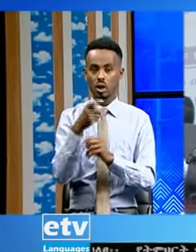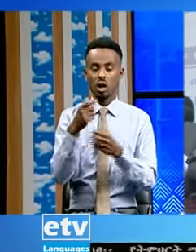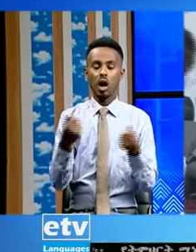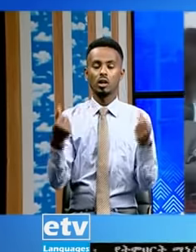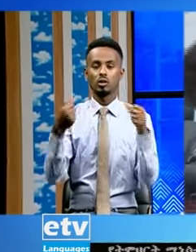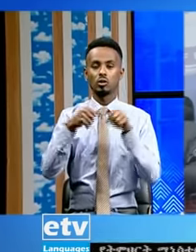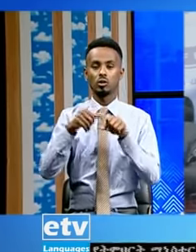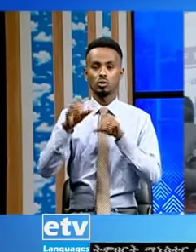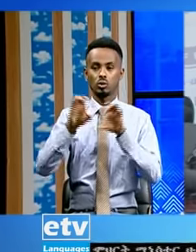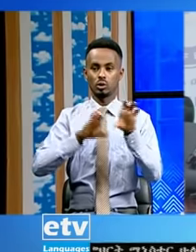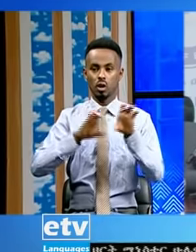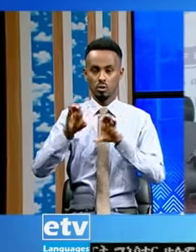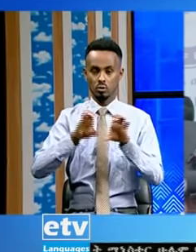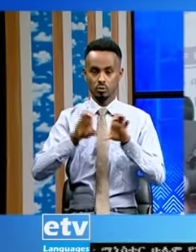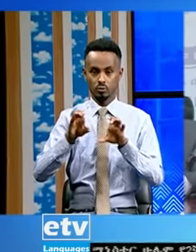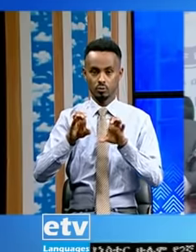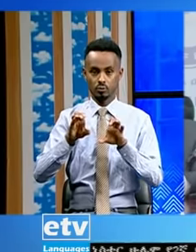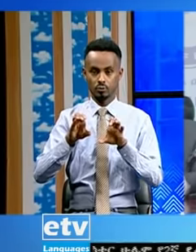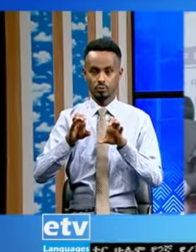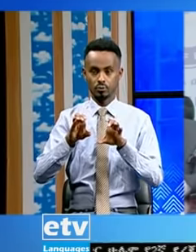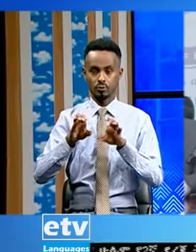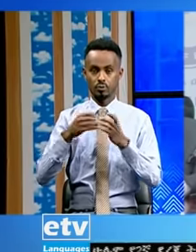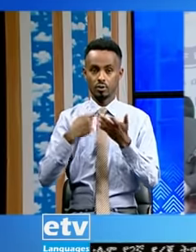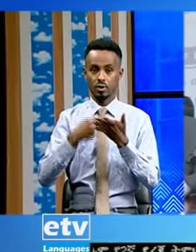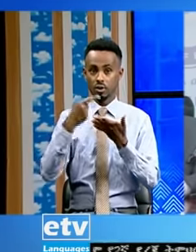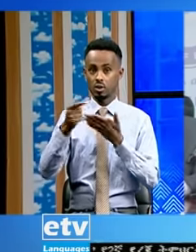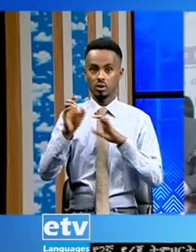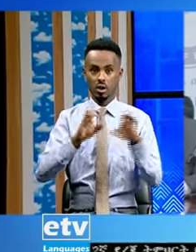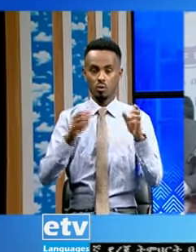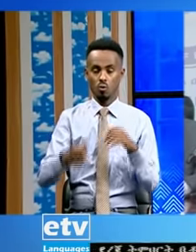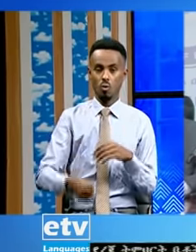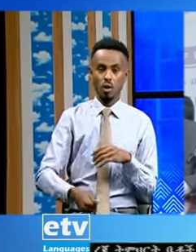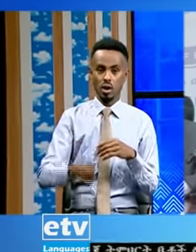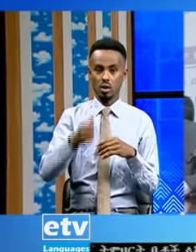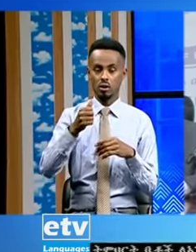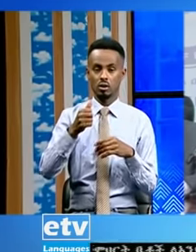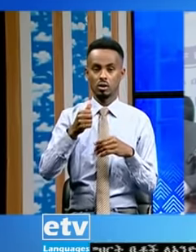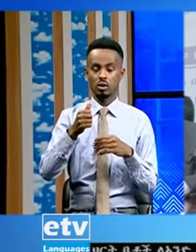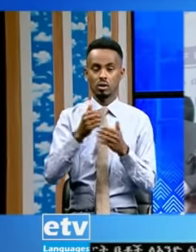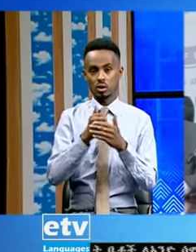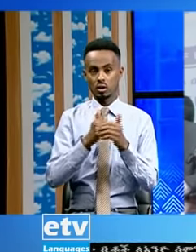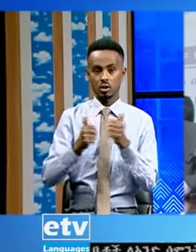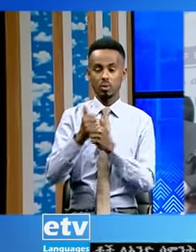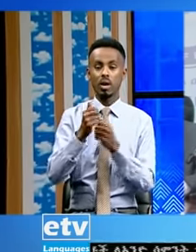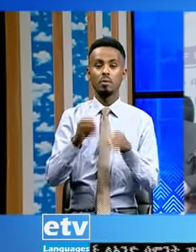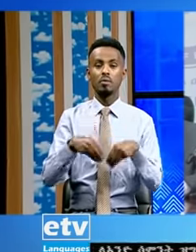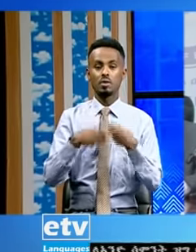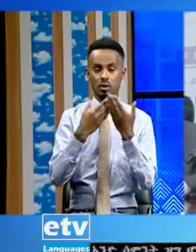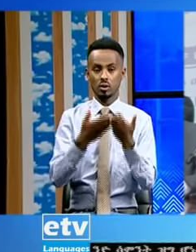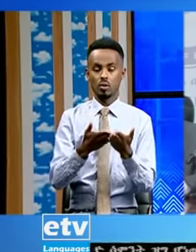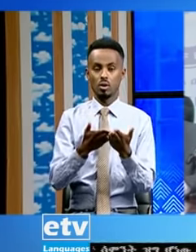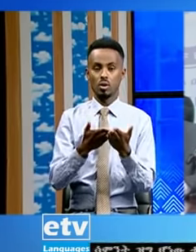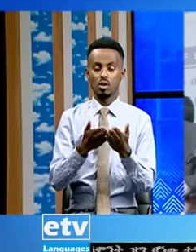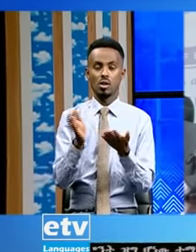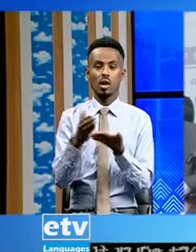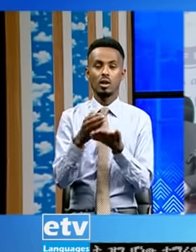አስተዋጽኦ እንዲያደርጉ። ይህን ሲያደርጉ በዋናነት ቅድሚያ የሚሰጠው